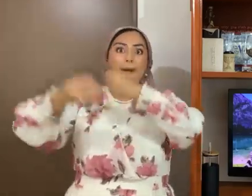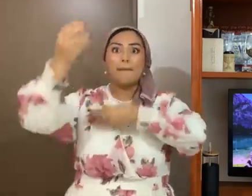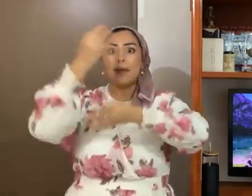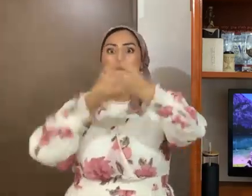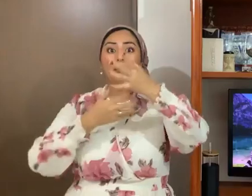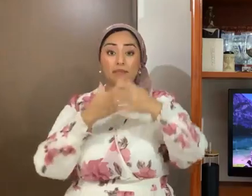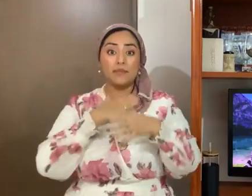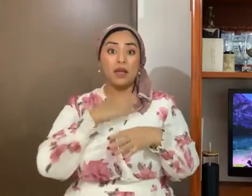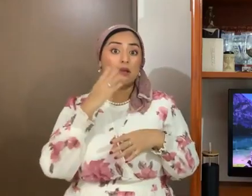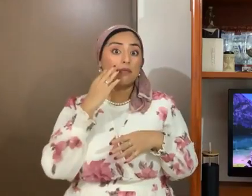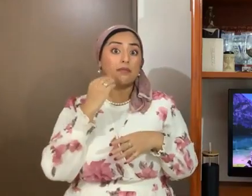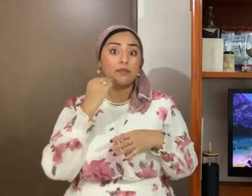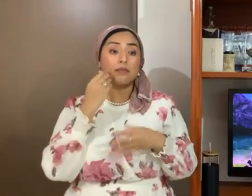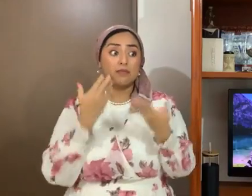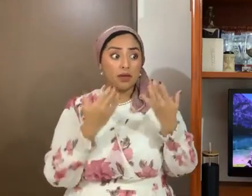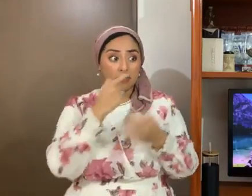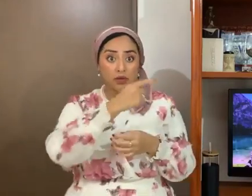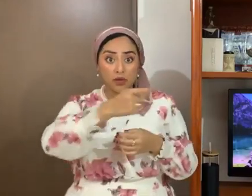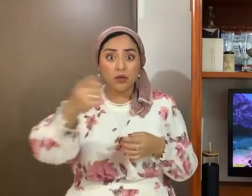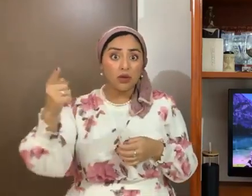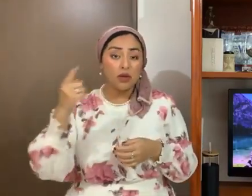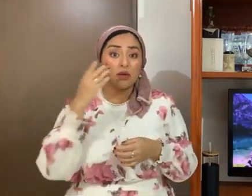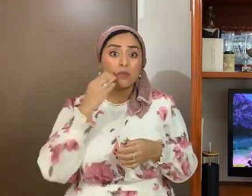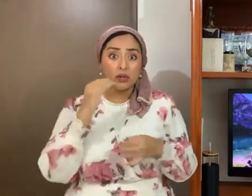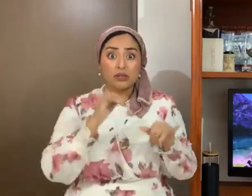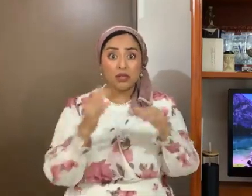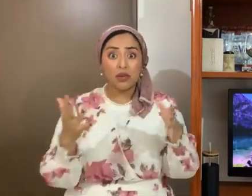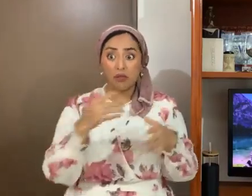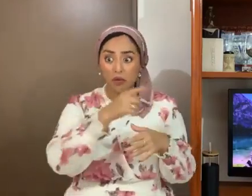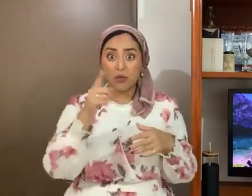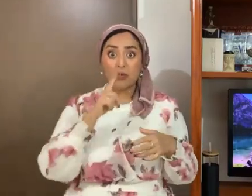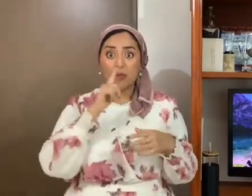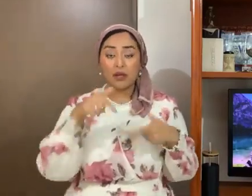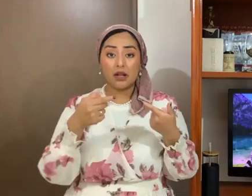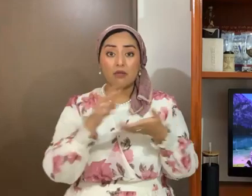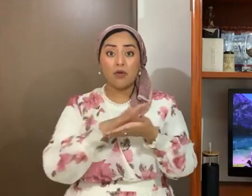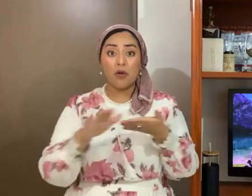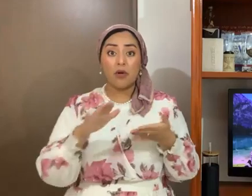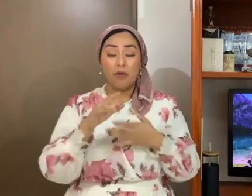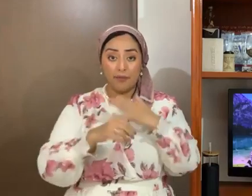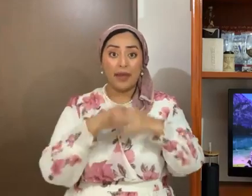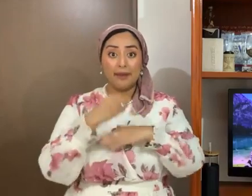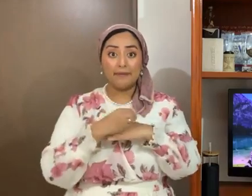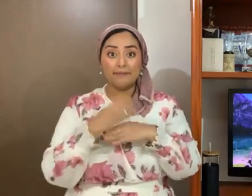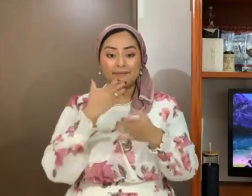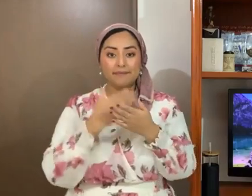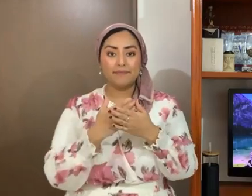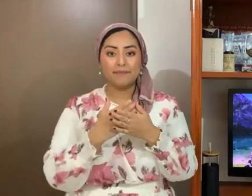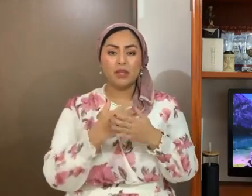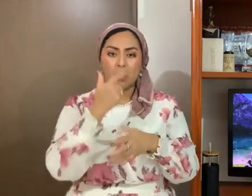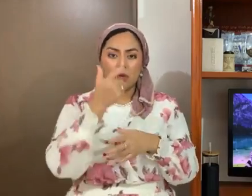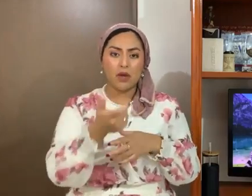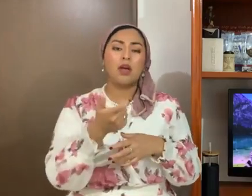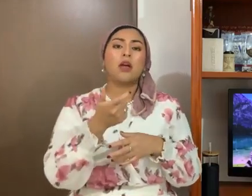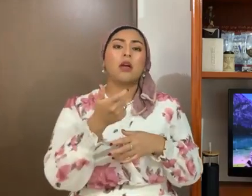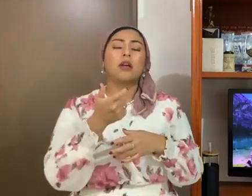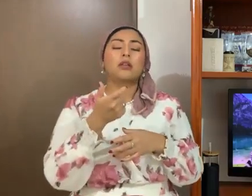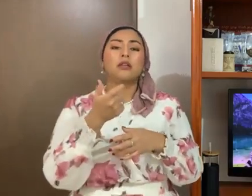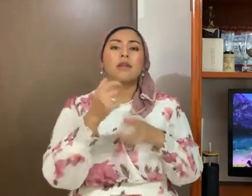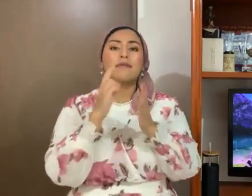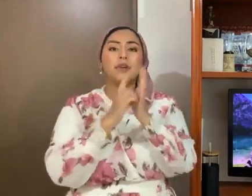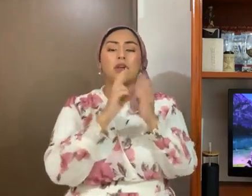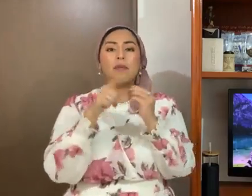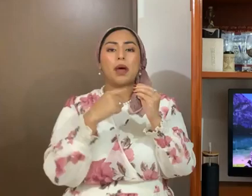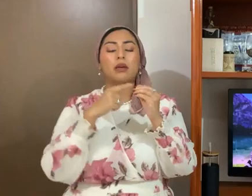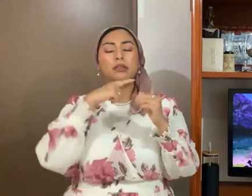ti. A mí me ha pasado y seguramente a muchos de ustedes también, porque son Kadoshim. Amén. Repasen los temas del desierto,